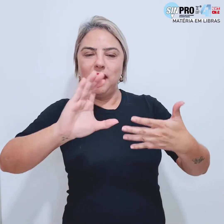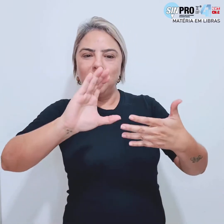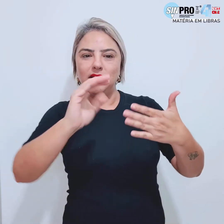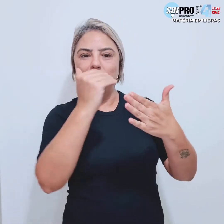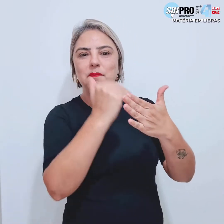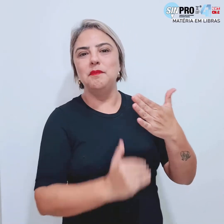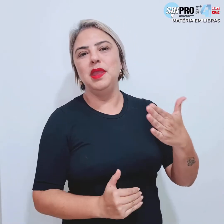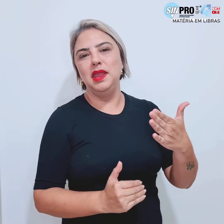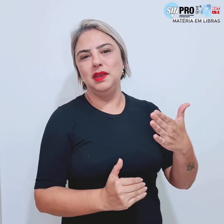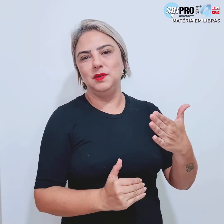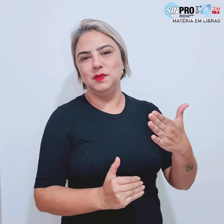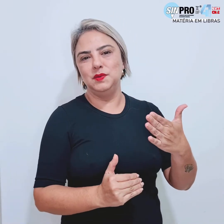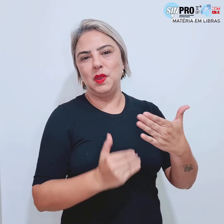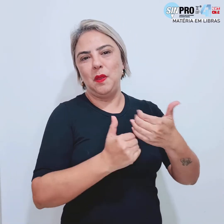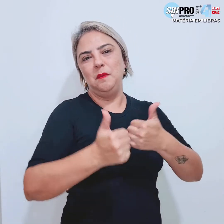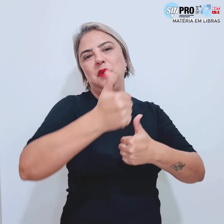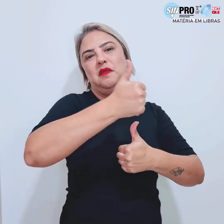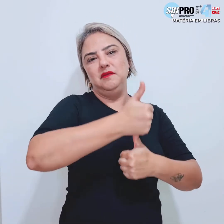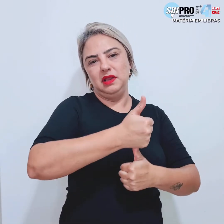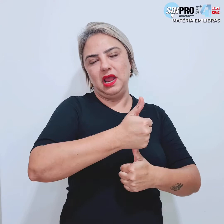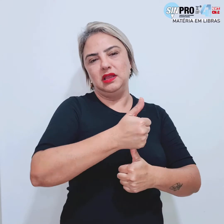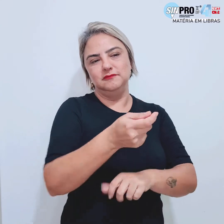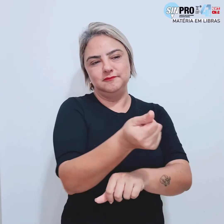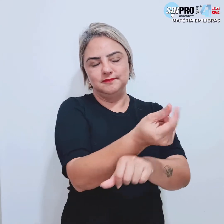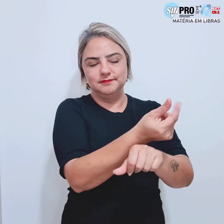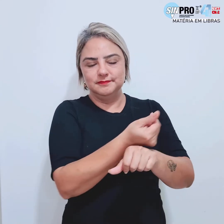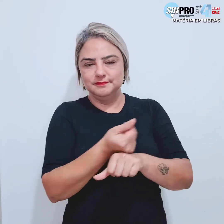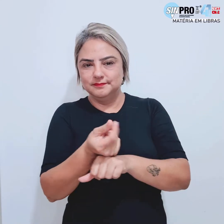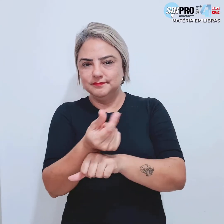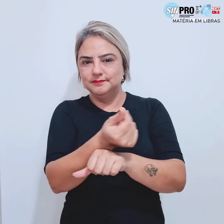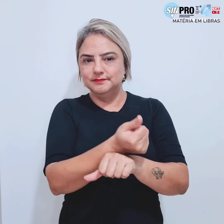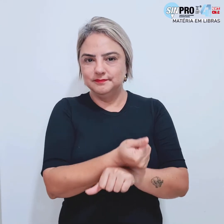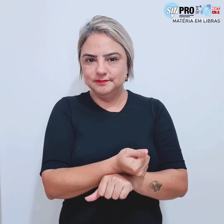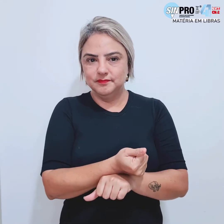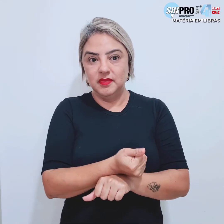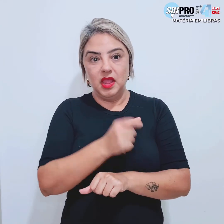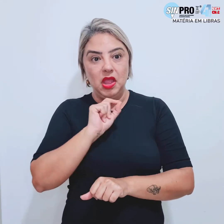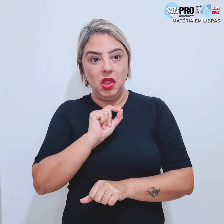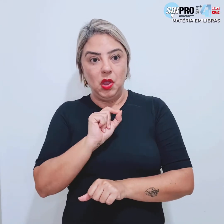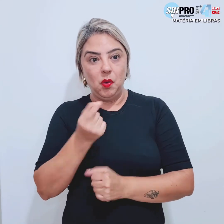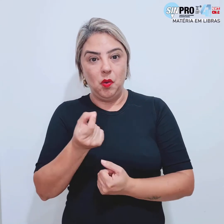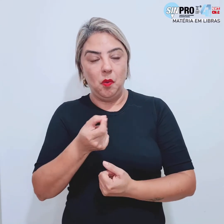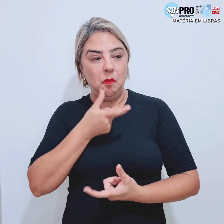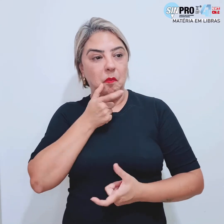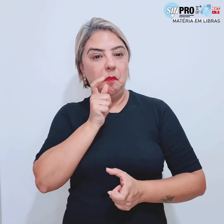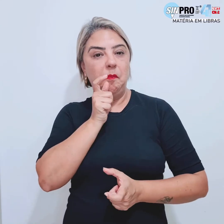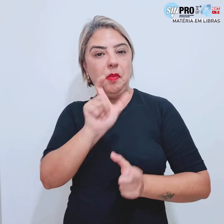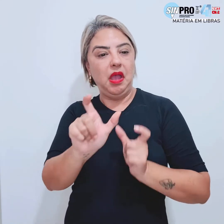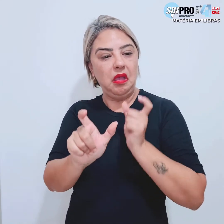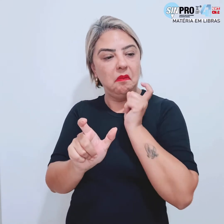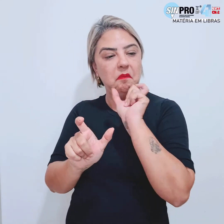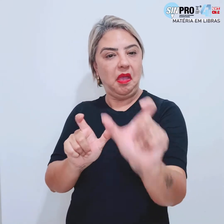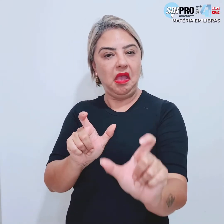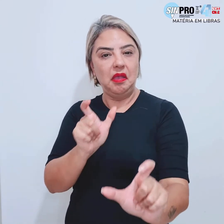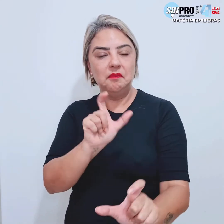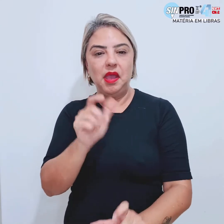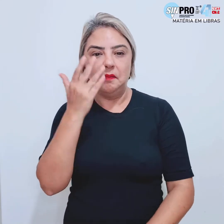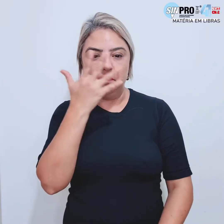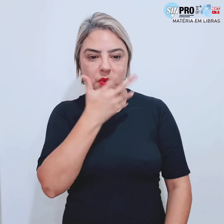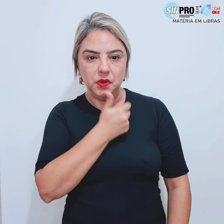menos favorecidas pelo capital. Com gestos e palavras bonitas, e por meio